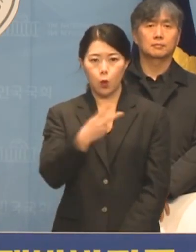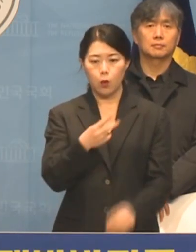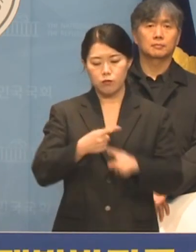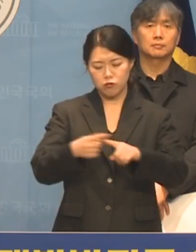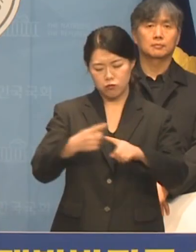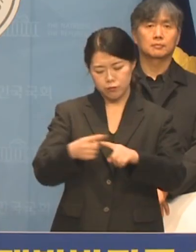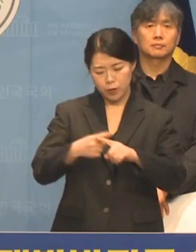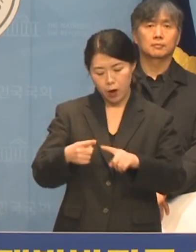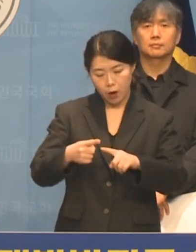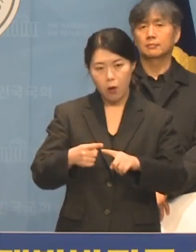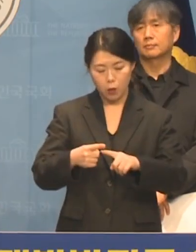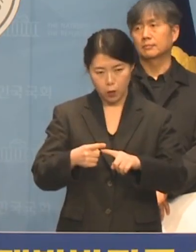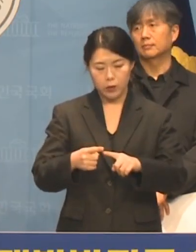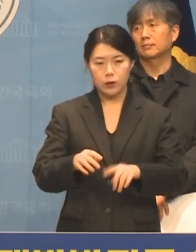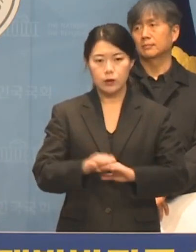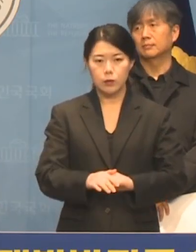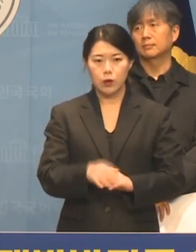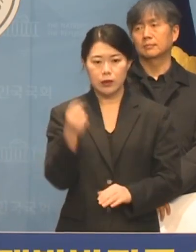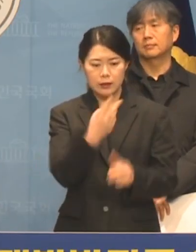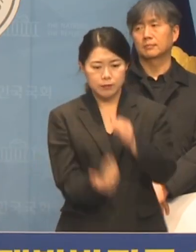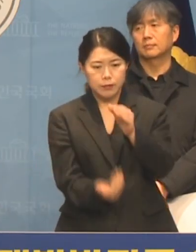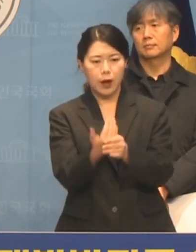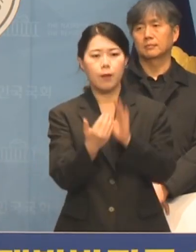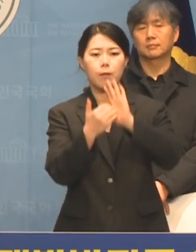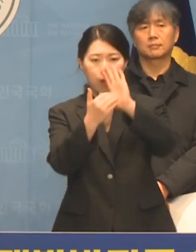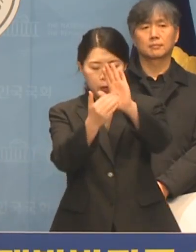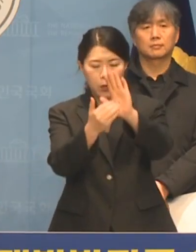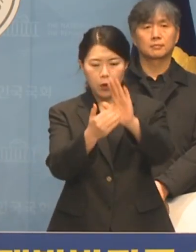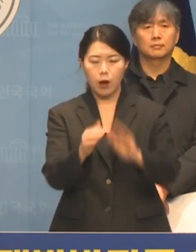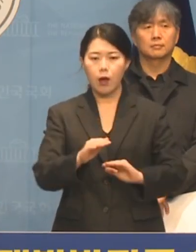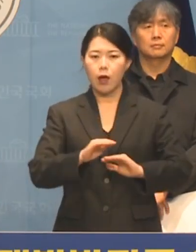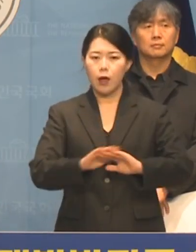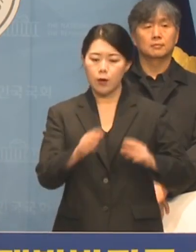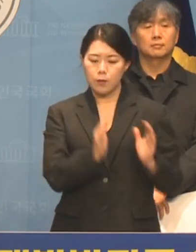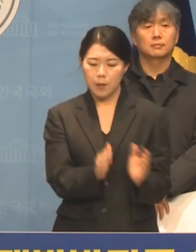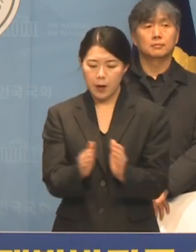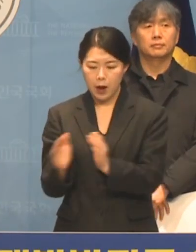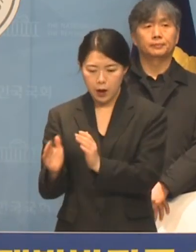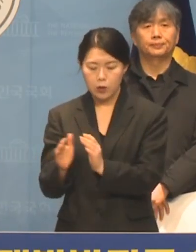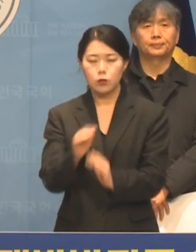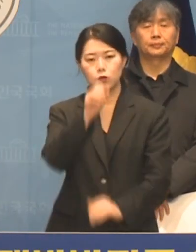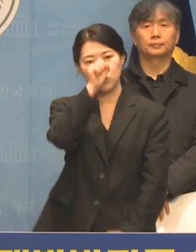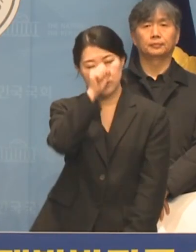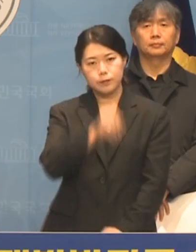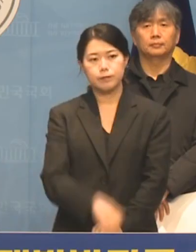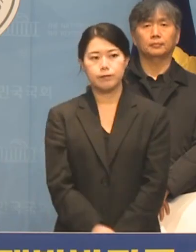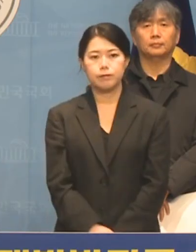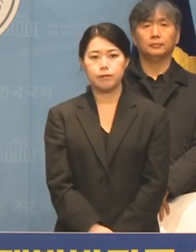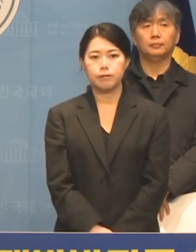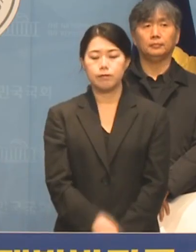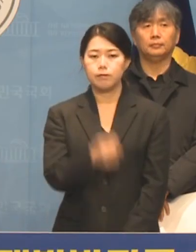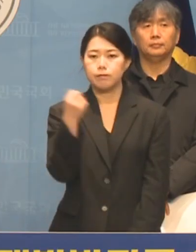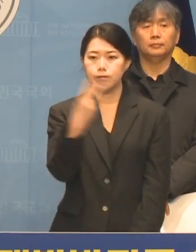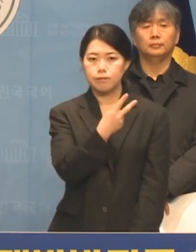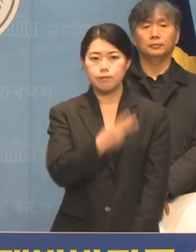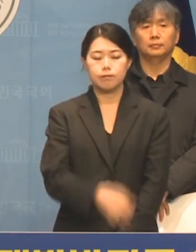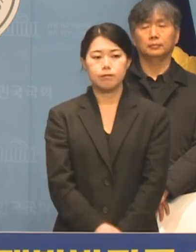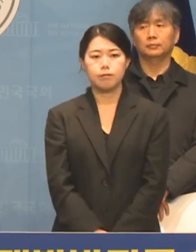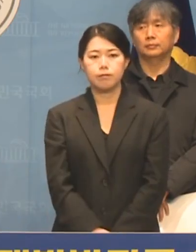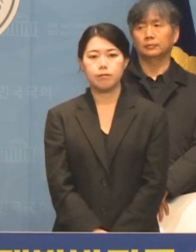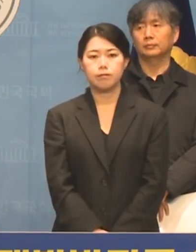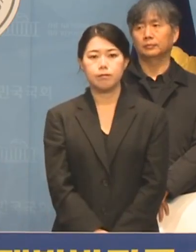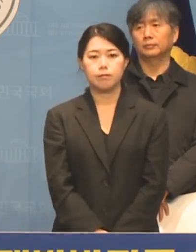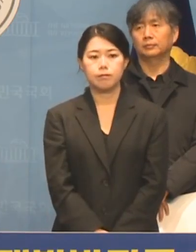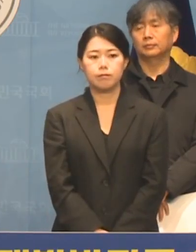분석을 통해서 재발이 방지되고 이러한 대책을 마련하는데 이제 활용이 돼야 되고 또 한 측면에서는 이